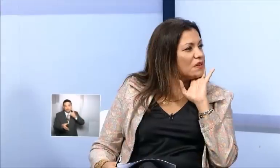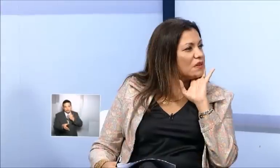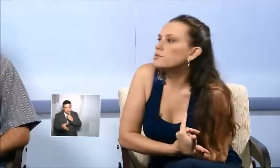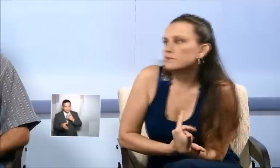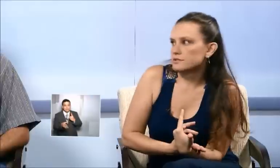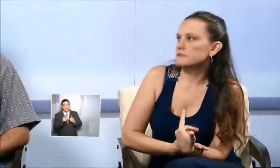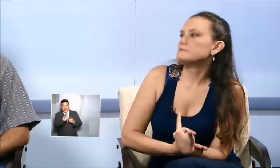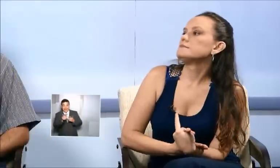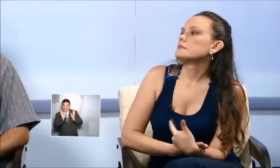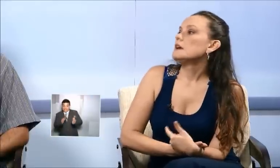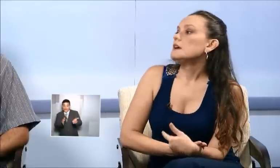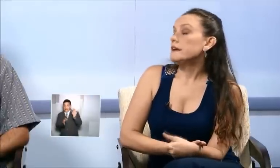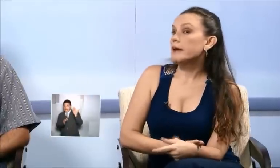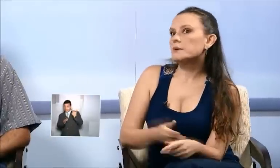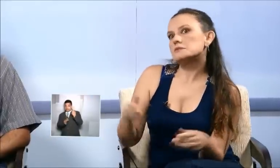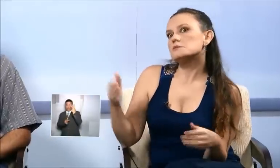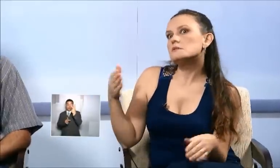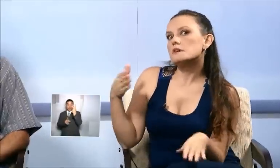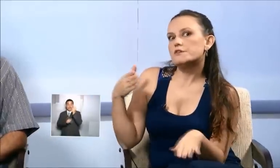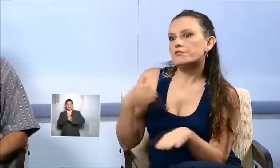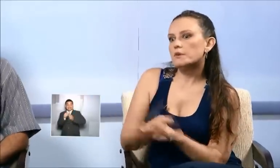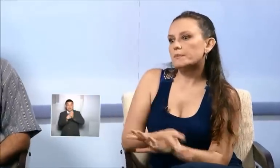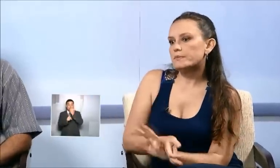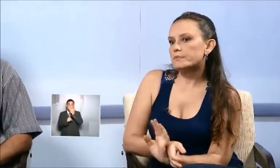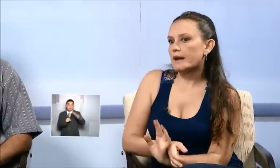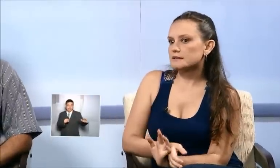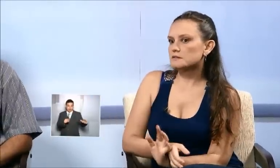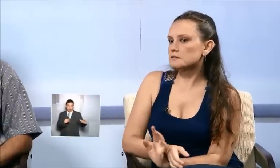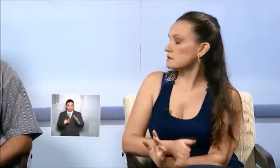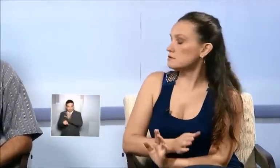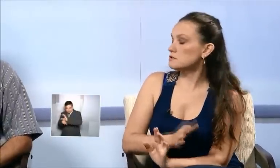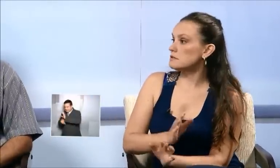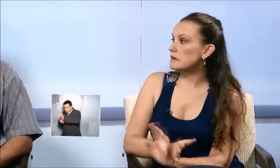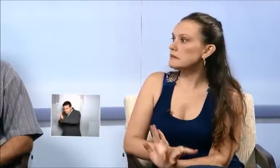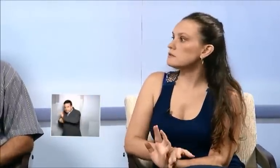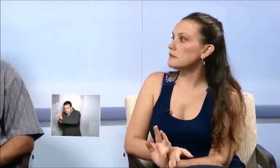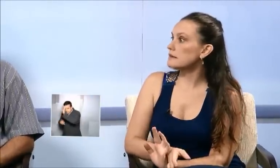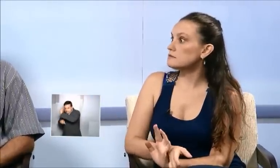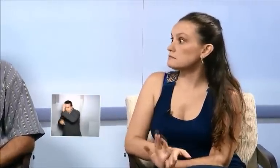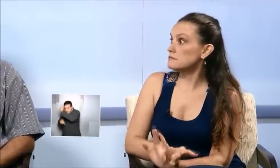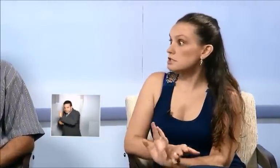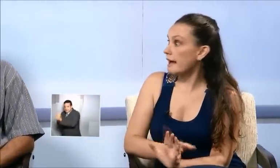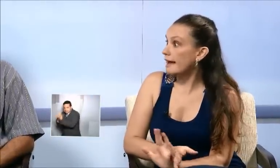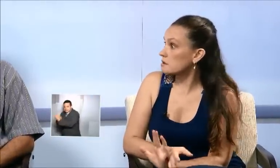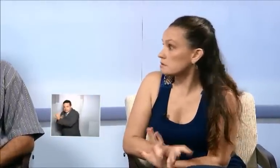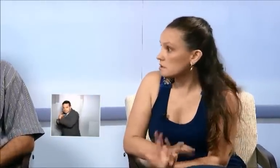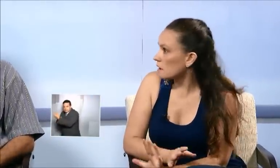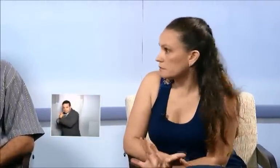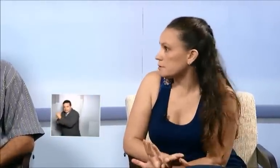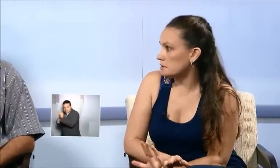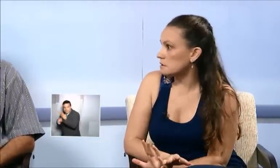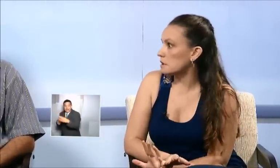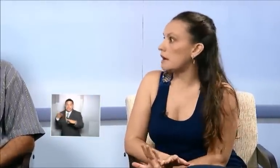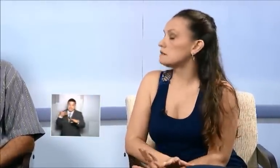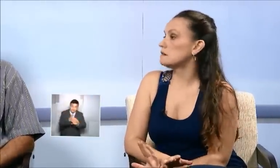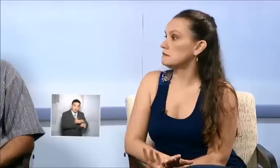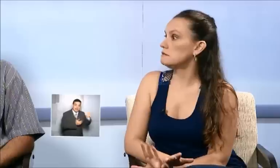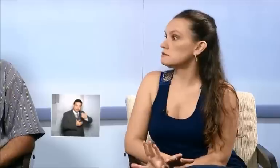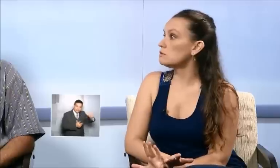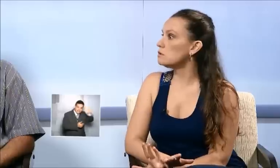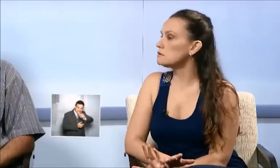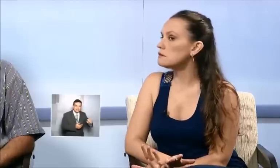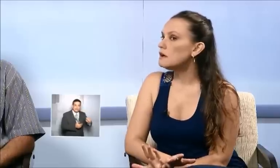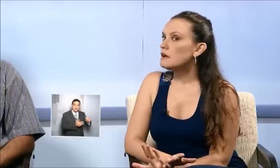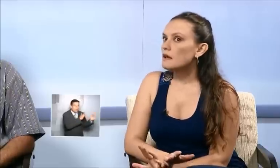e meio de curso. Entendi. E aí quando eu fui para essa associação onde eu ia ter contato direto, às 8 horas por dia do meu trabalho